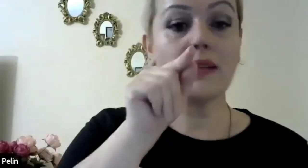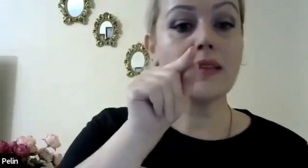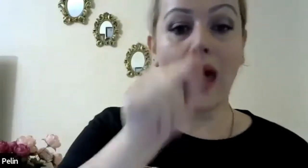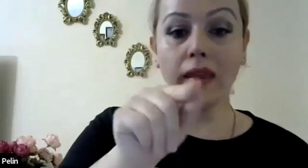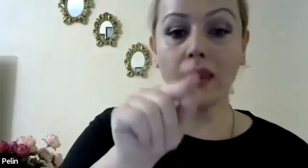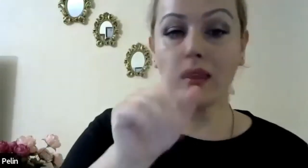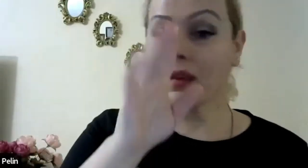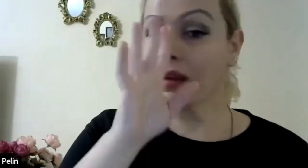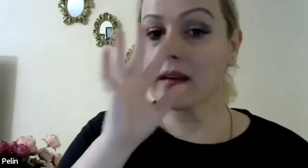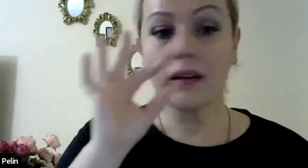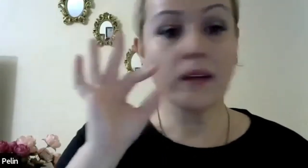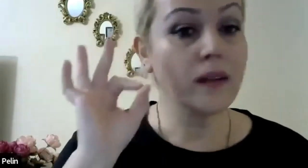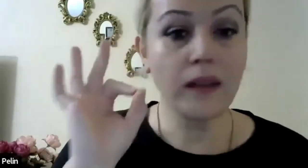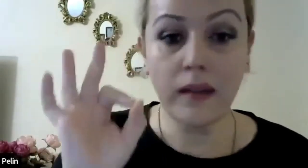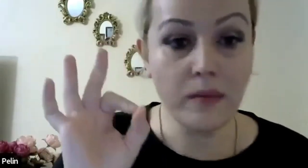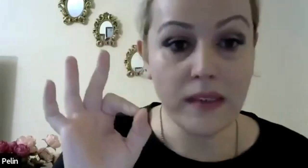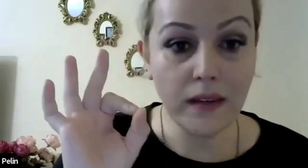Sen kimsin?